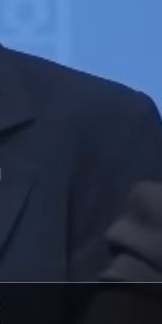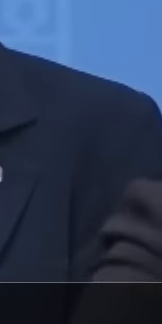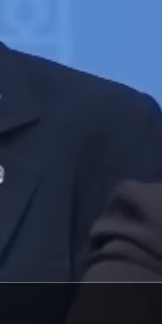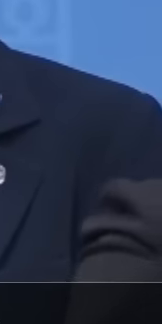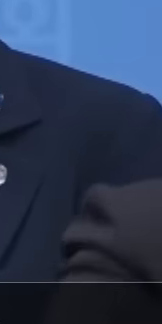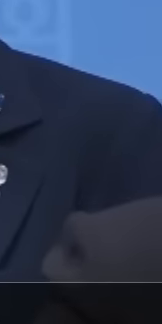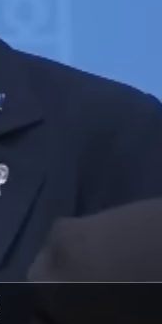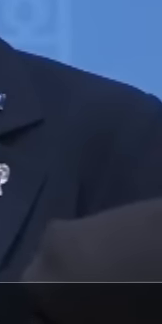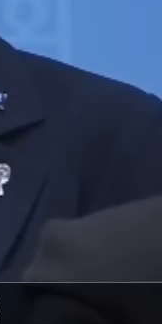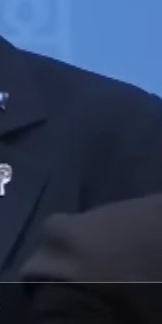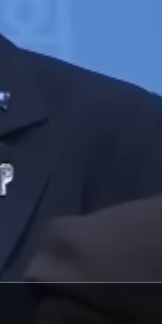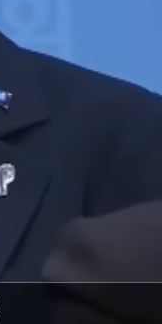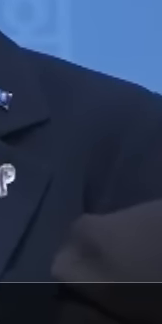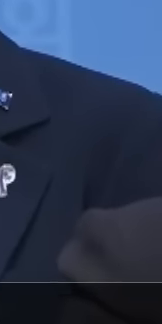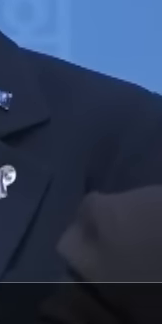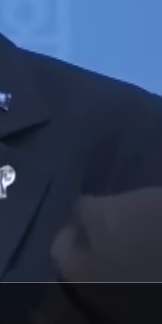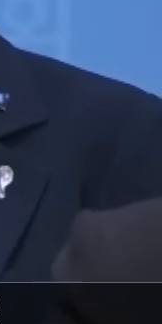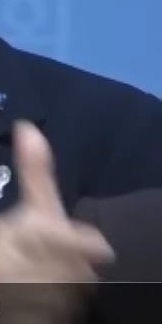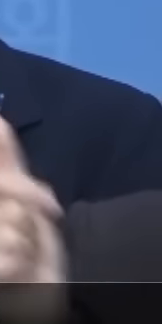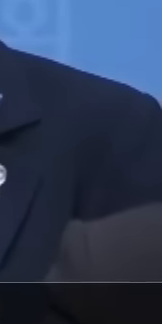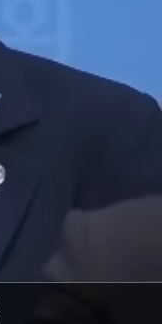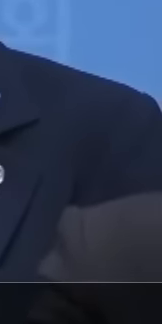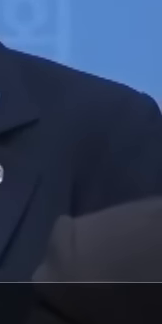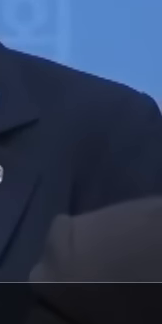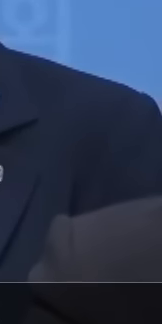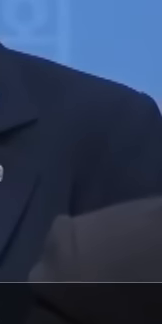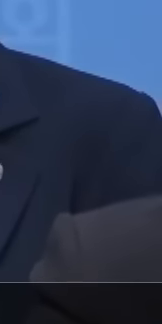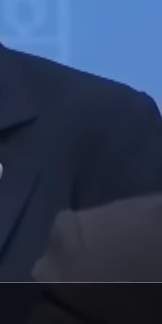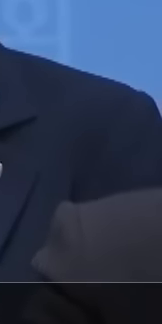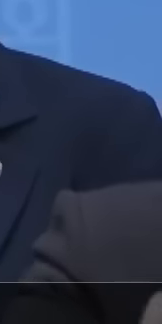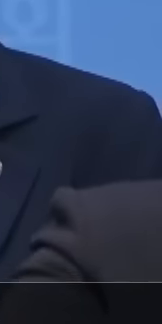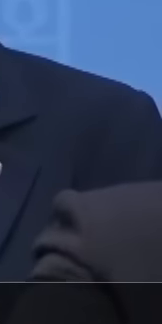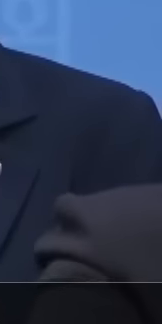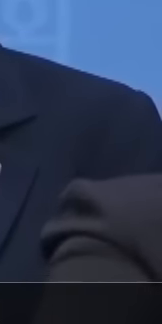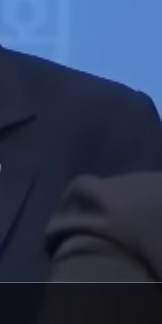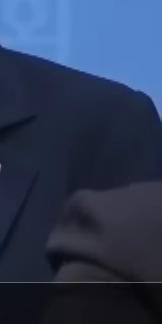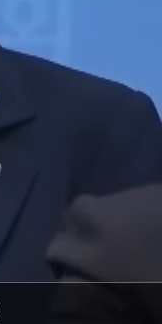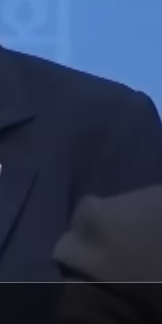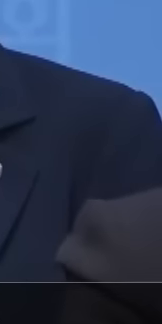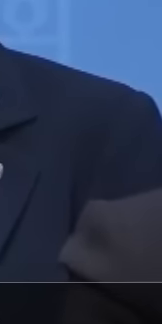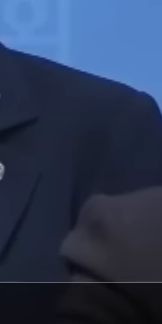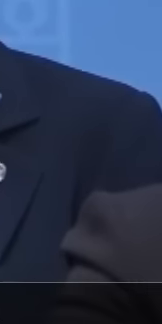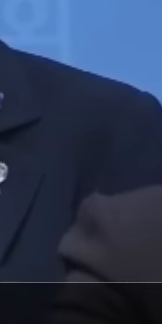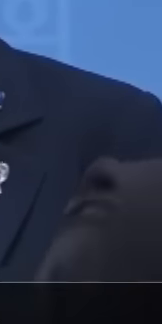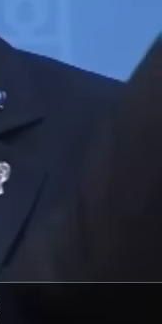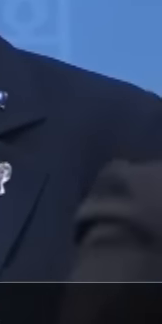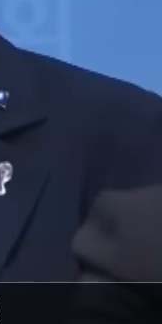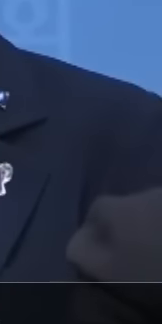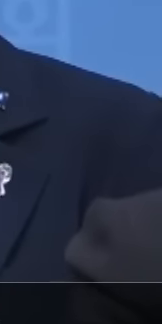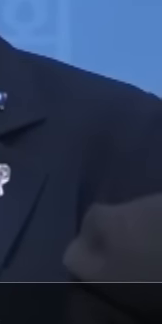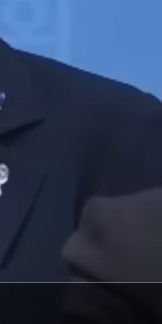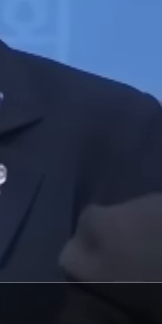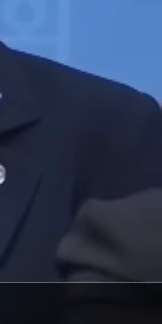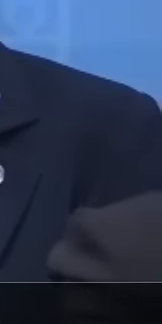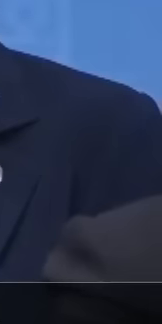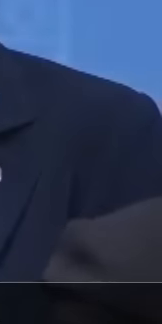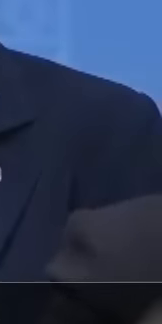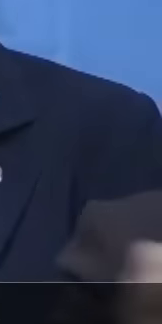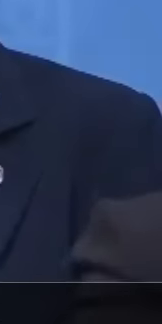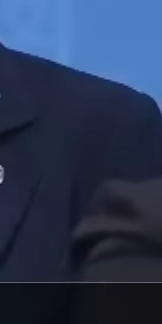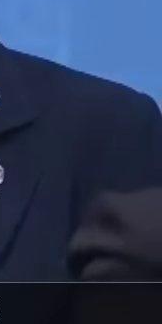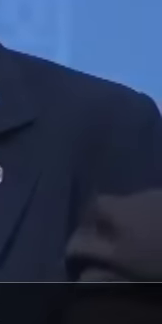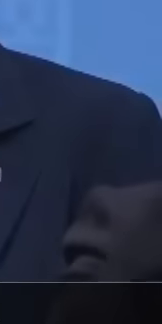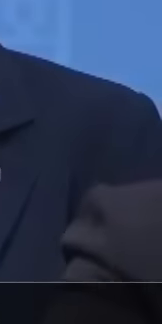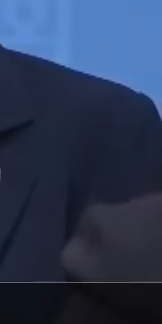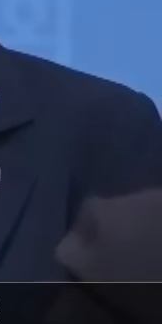문제, 저출산 문제 등 국정 핵심 과제에 있어 사실상 최종 결정 권한을 행사하면서